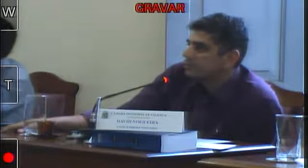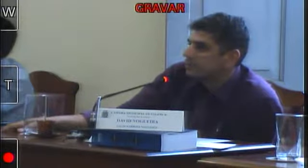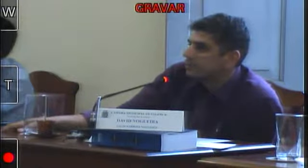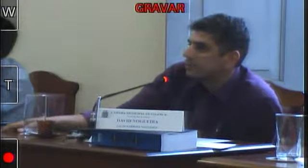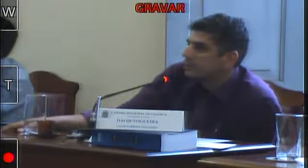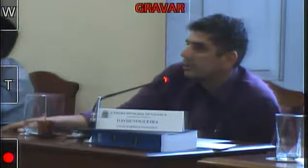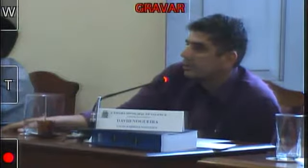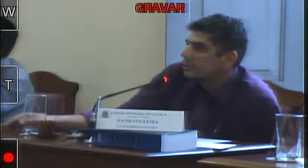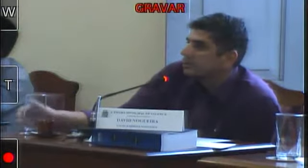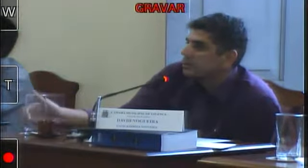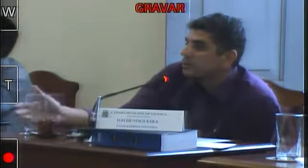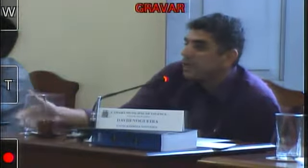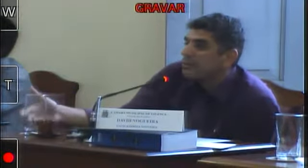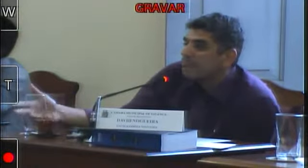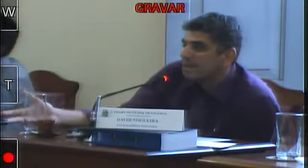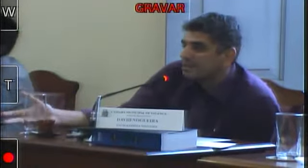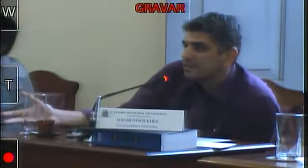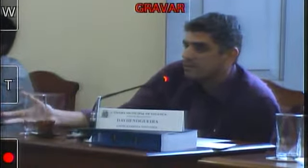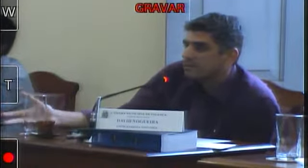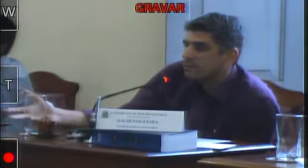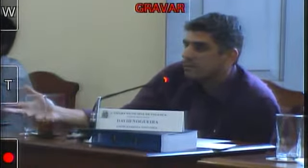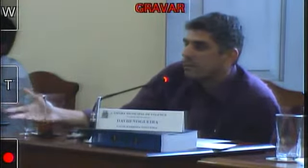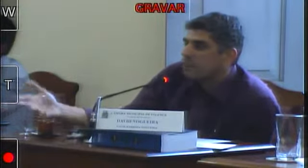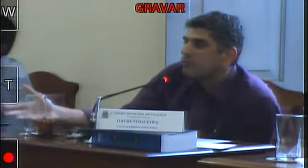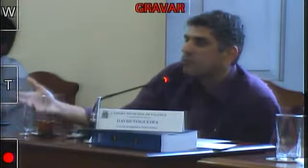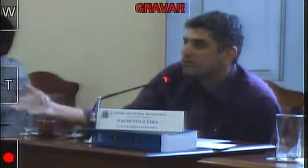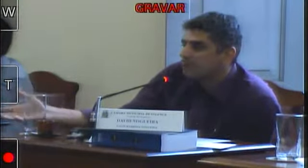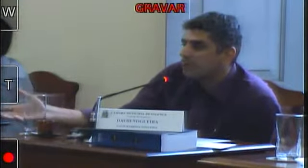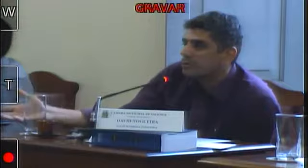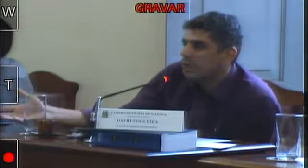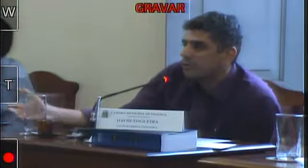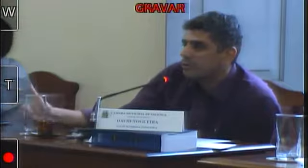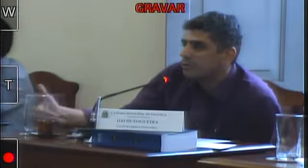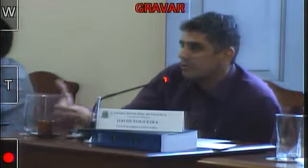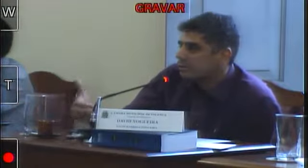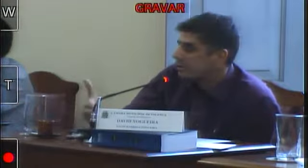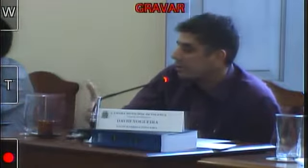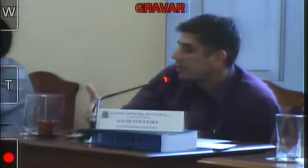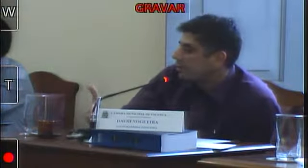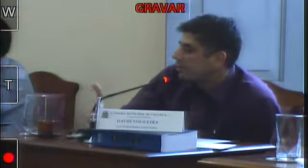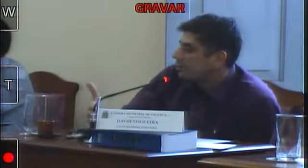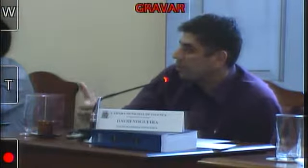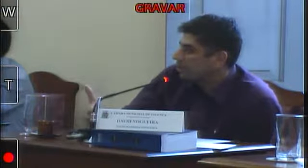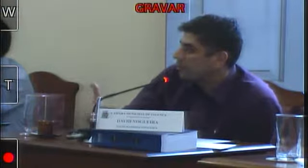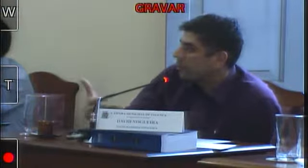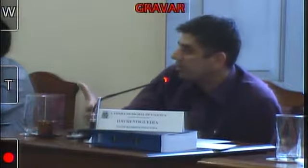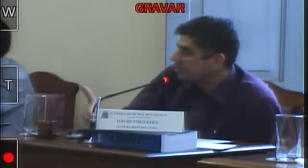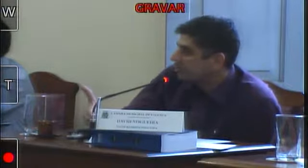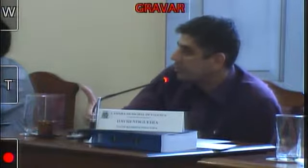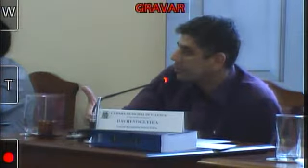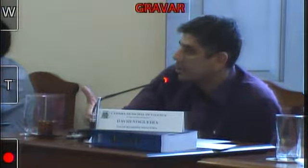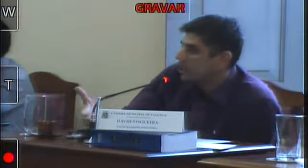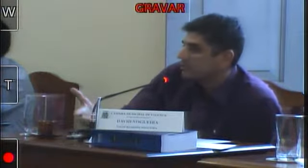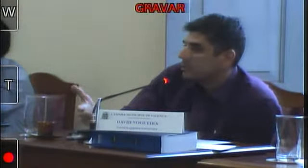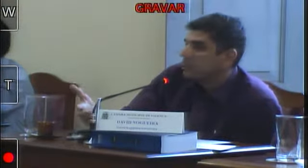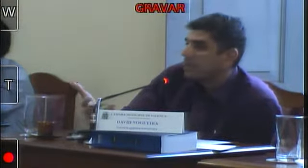pública, você não tem a base para confrontar os dados. Então, quando você tem esse projeto de lei, visa isso. Você ter a base,